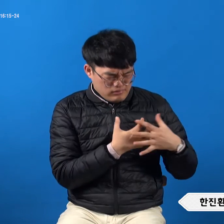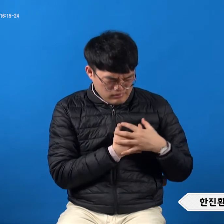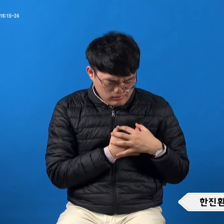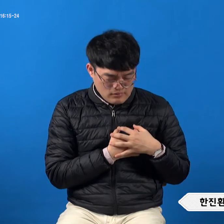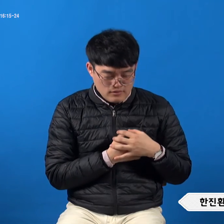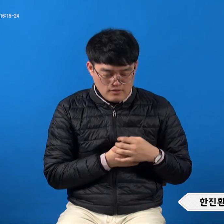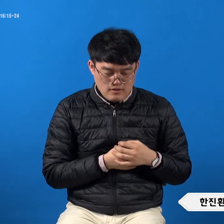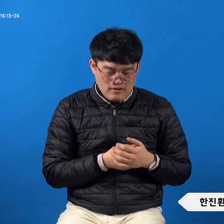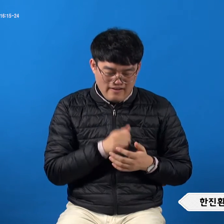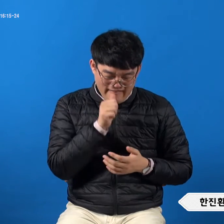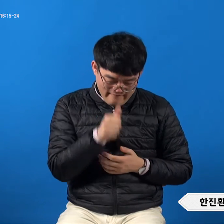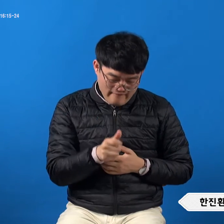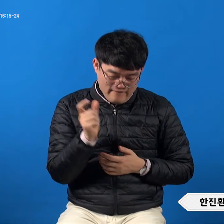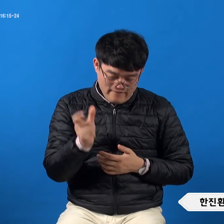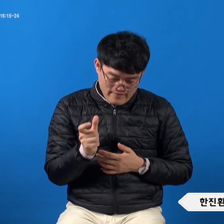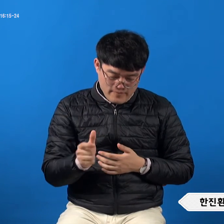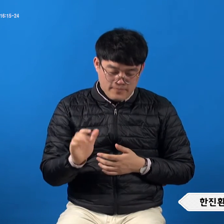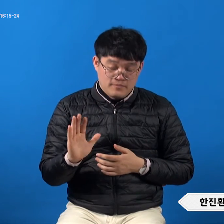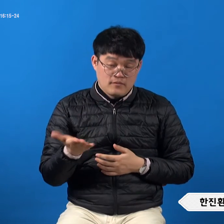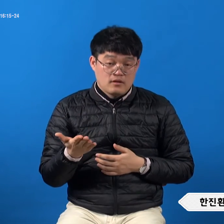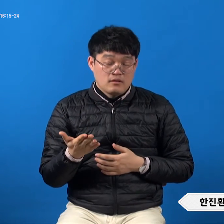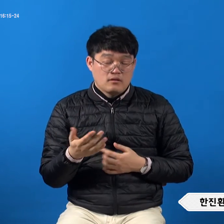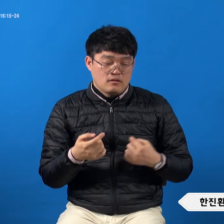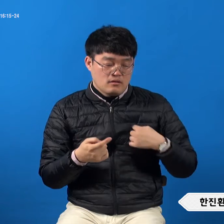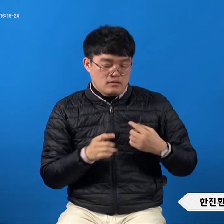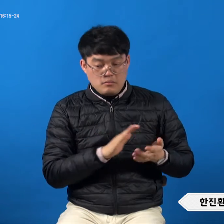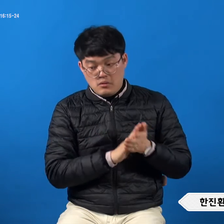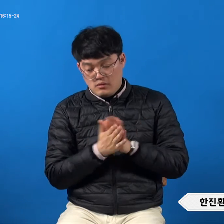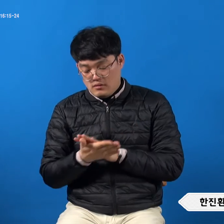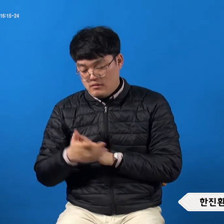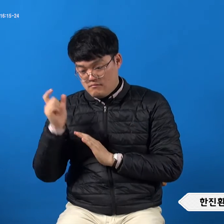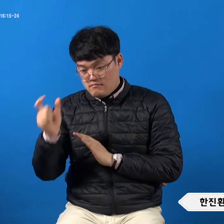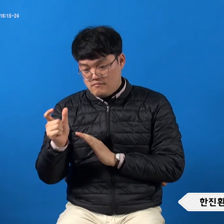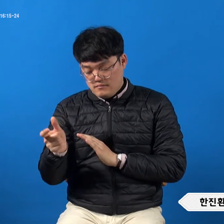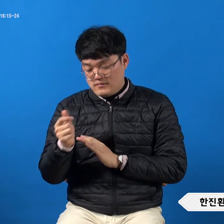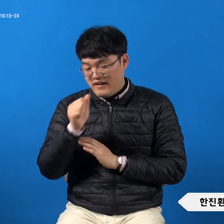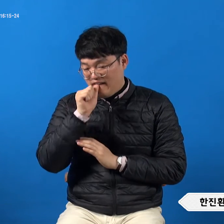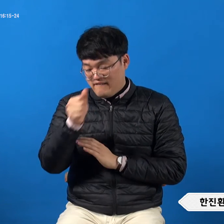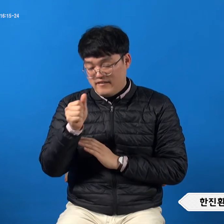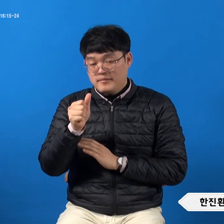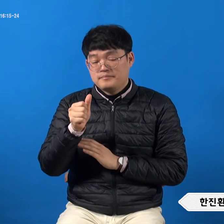것입니다. 못이 변해서 철근이 될 것입니다.